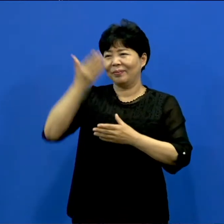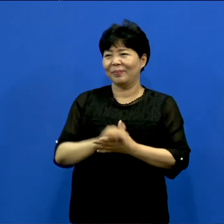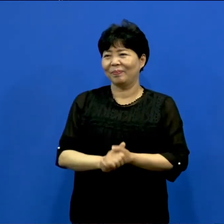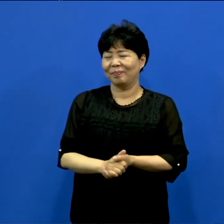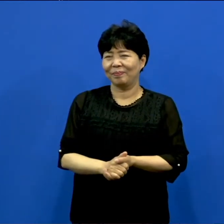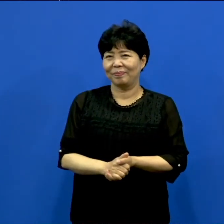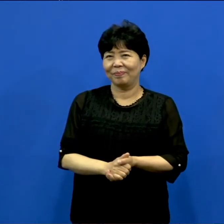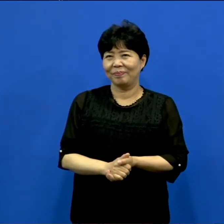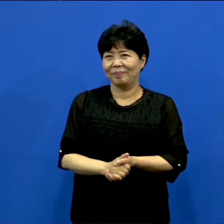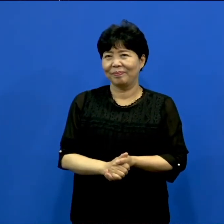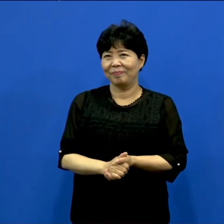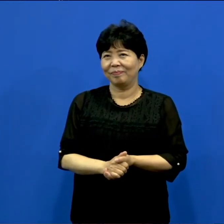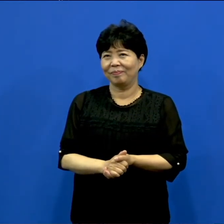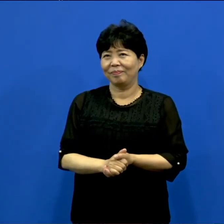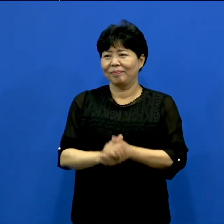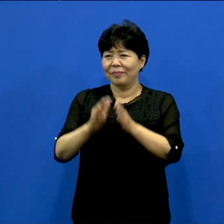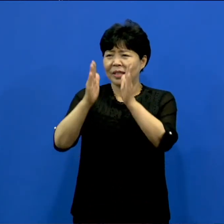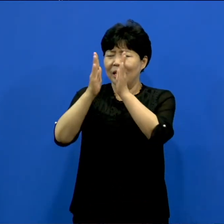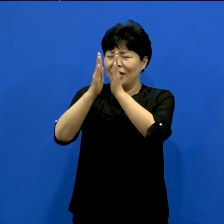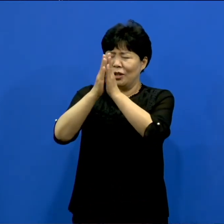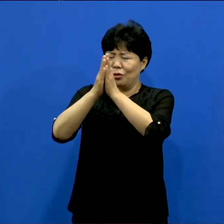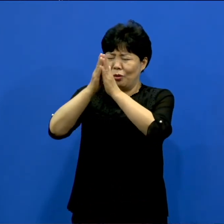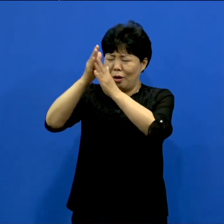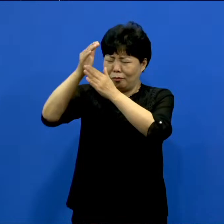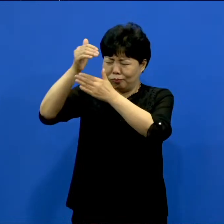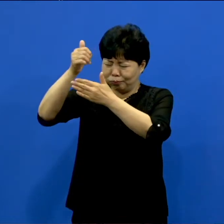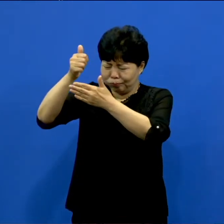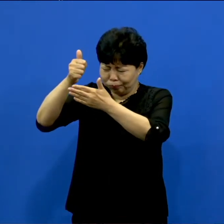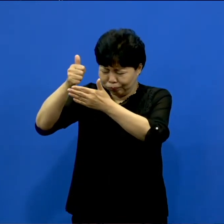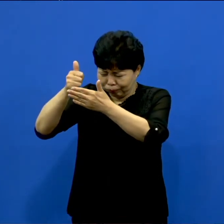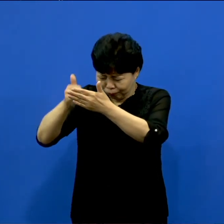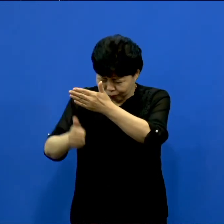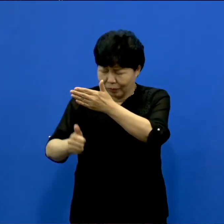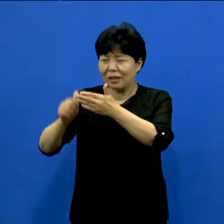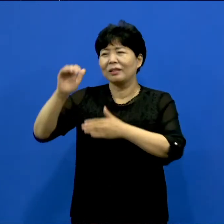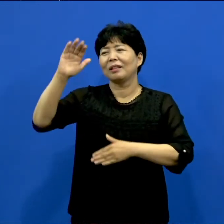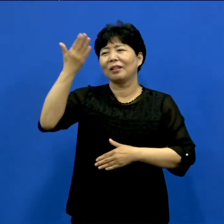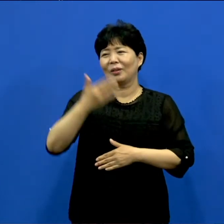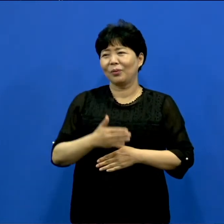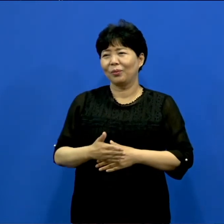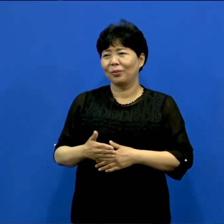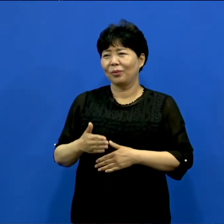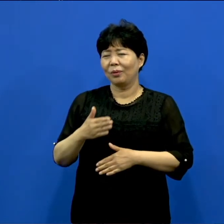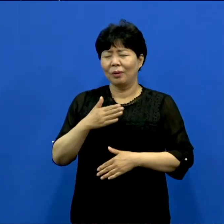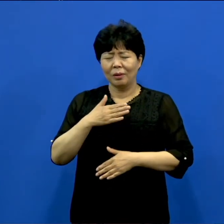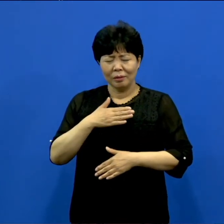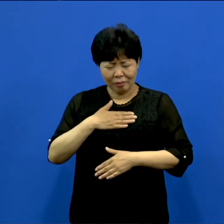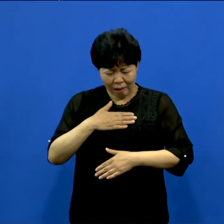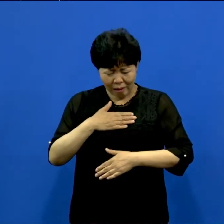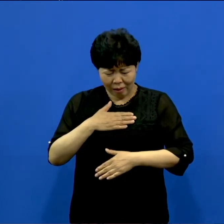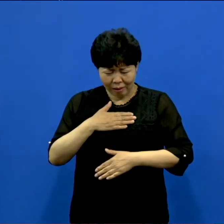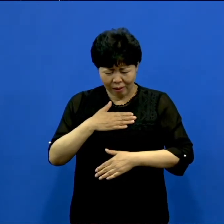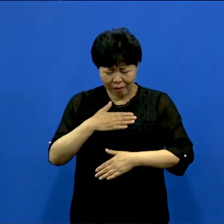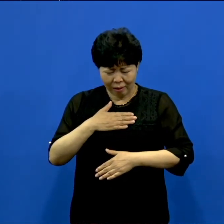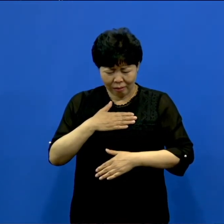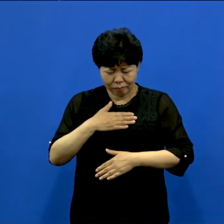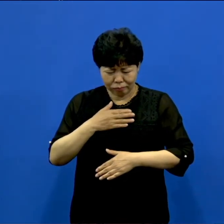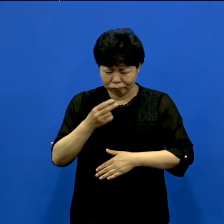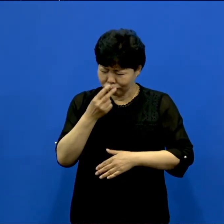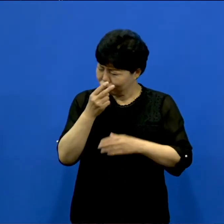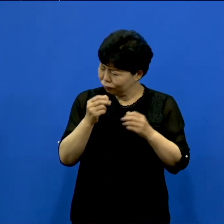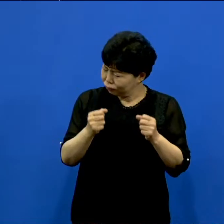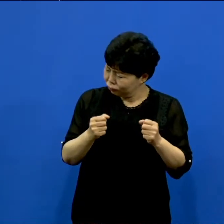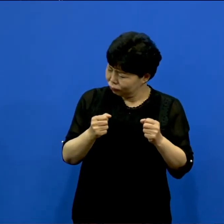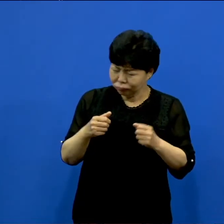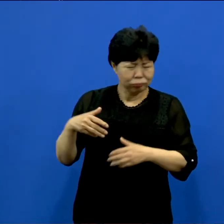그야말로 진짜 몰아지경으로 들어가는 거예요. 기도가 깊어지면 내가 몸 안에 있는지 몸 밖에 있는지 알 수 없을 정도로 그런 경험도